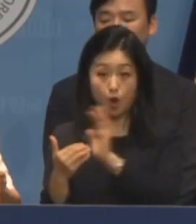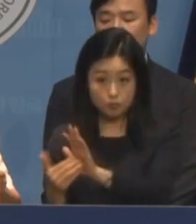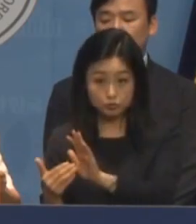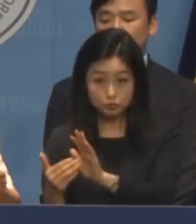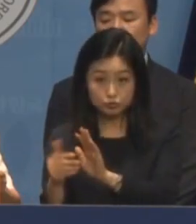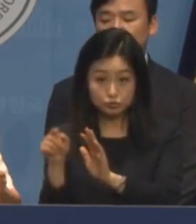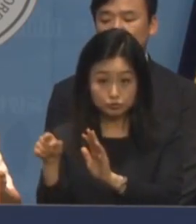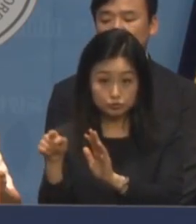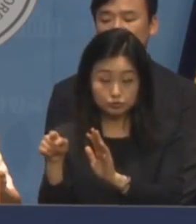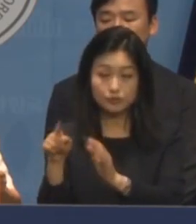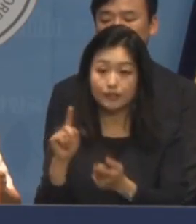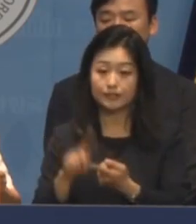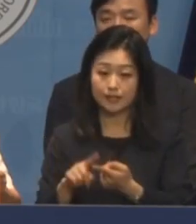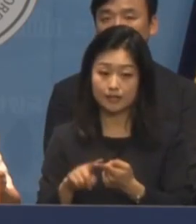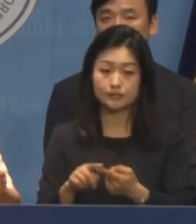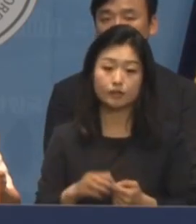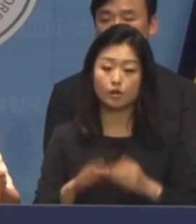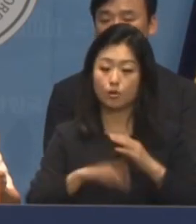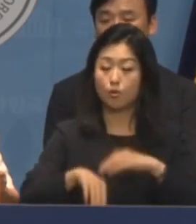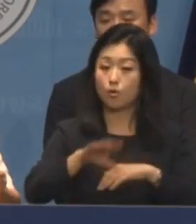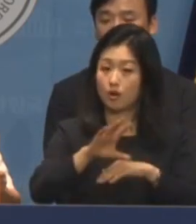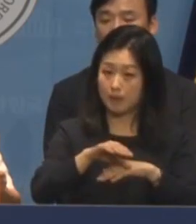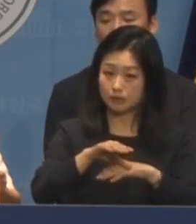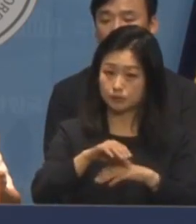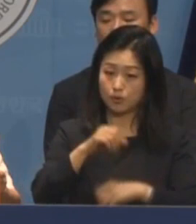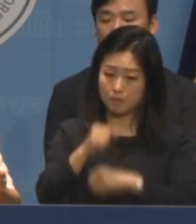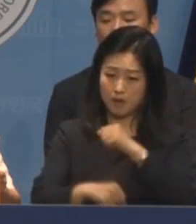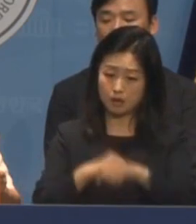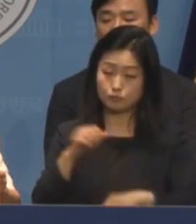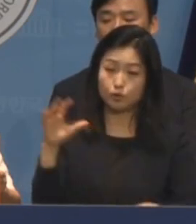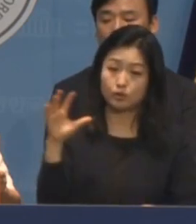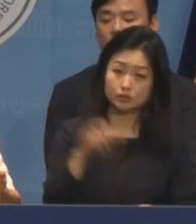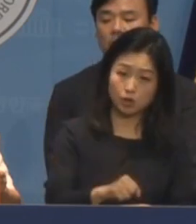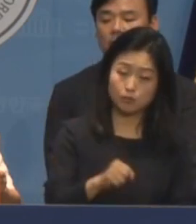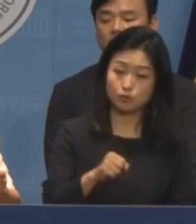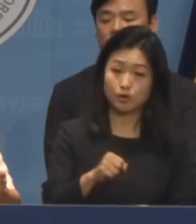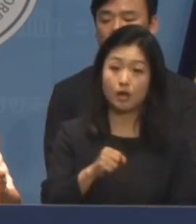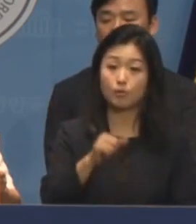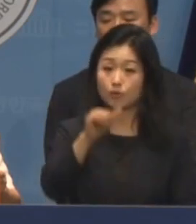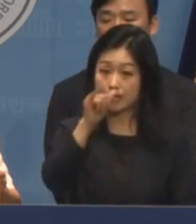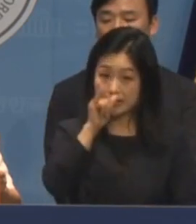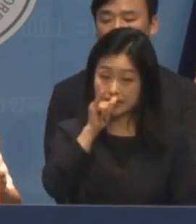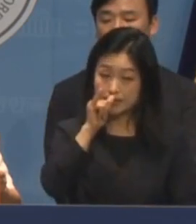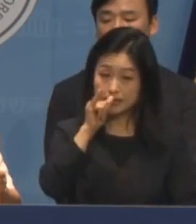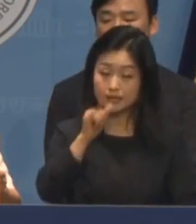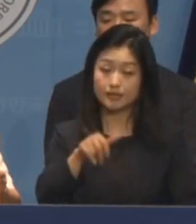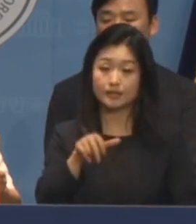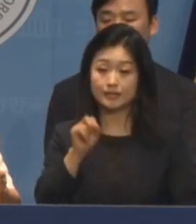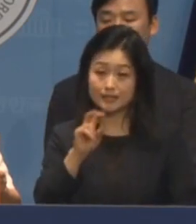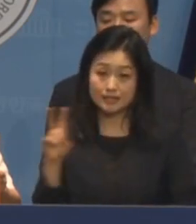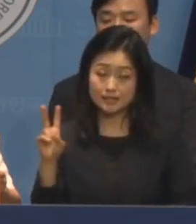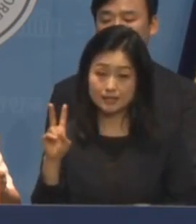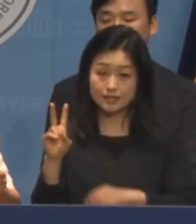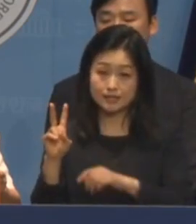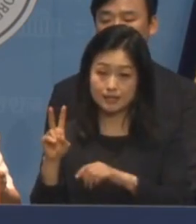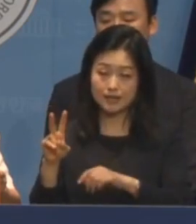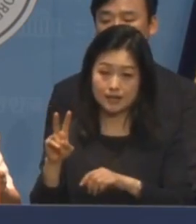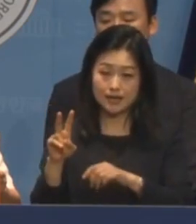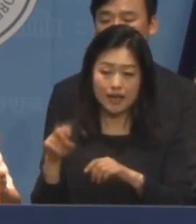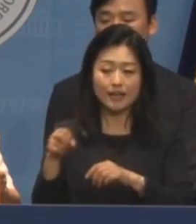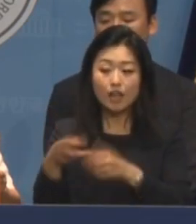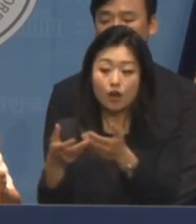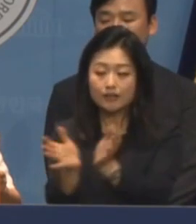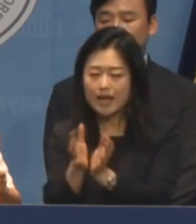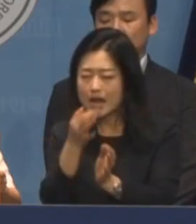반대하는 것은 부당하게 공영방송을 무단 점유해온 정치권의 야욕을 연장하겠다는